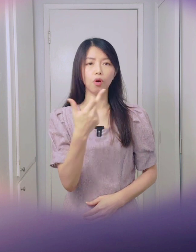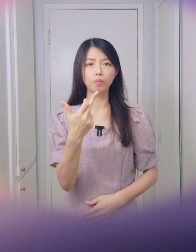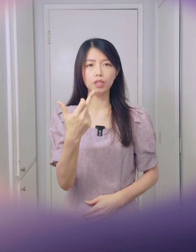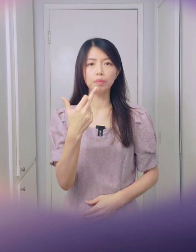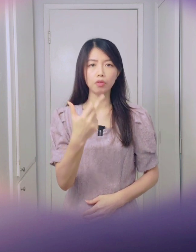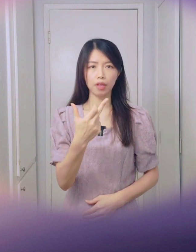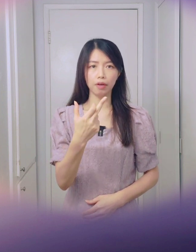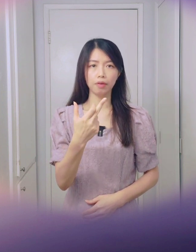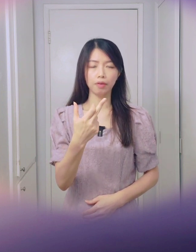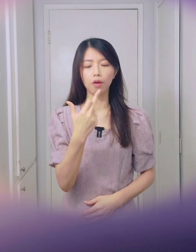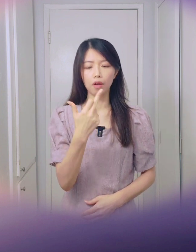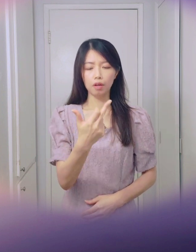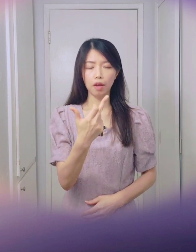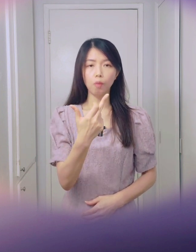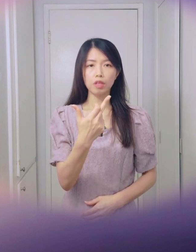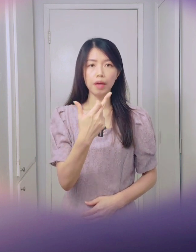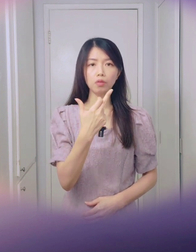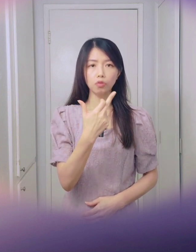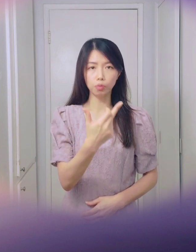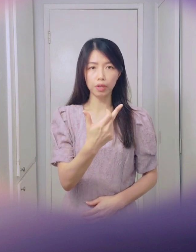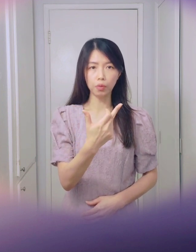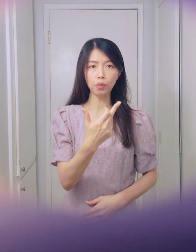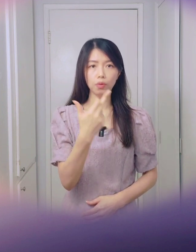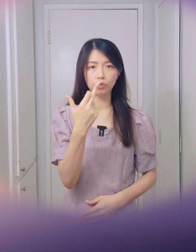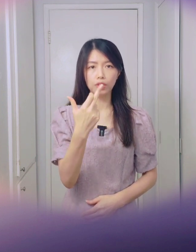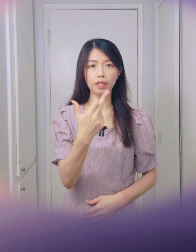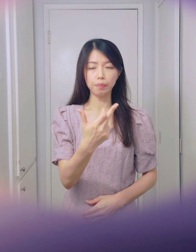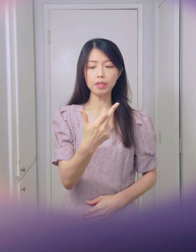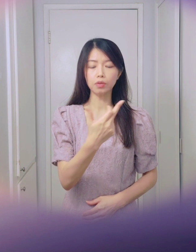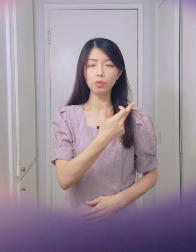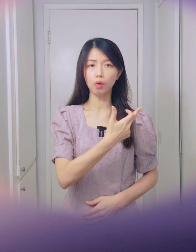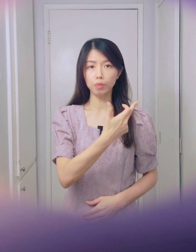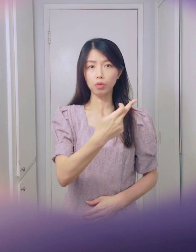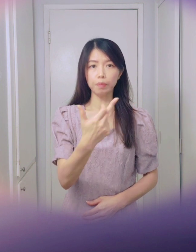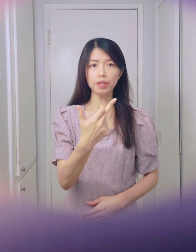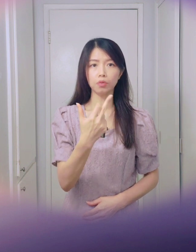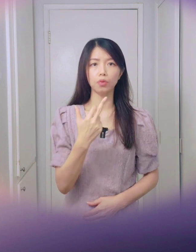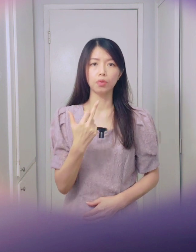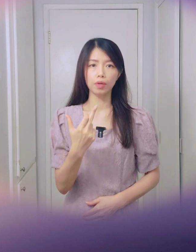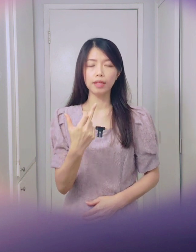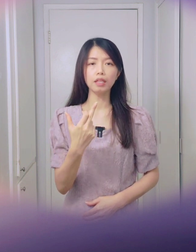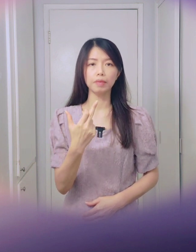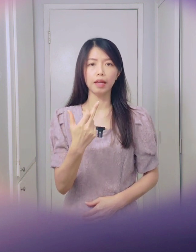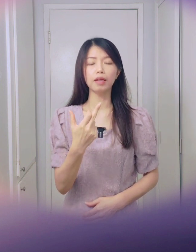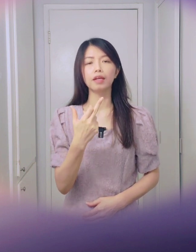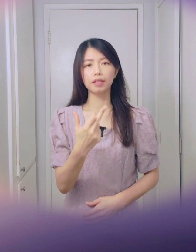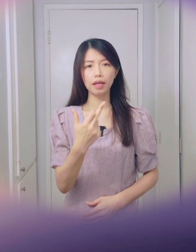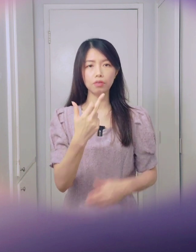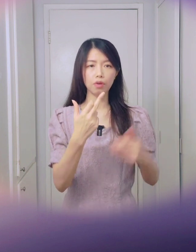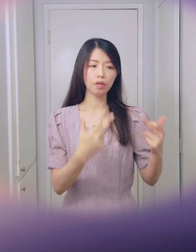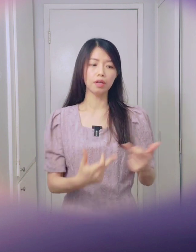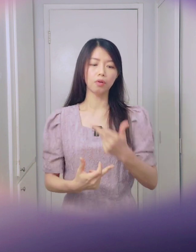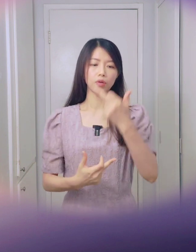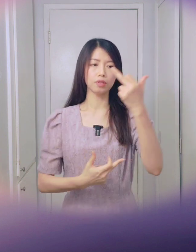접어주시고 엄지 펴주세요. 이렇게 검지만 구부리고 중지는 다 피시고 엄지도 다 피시고 산입니다. 이